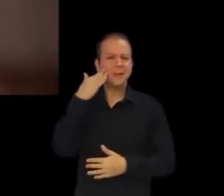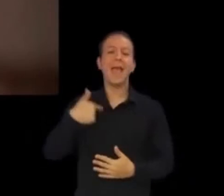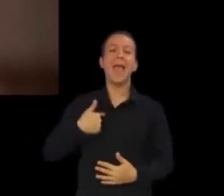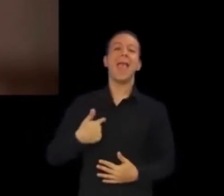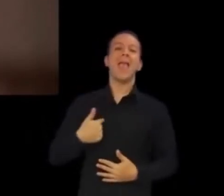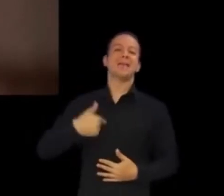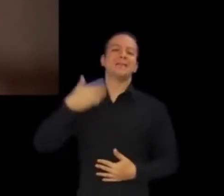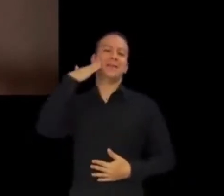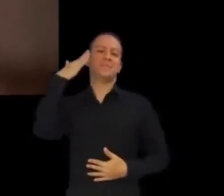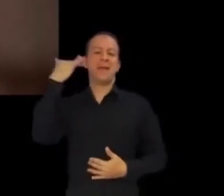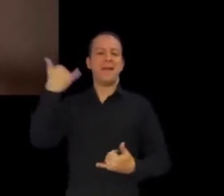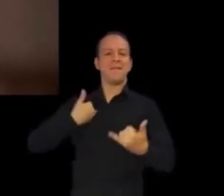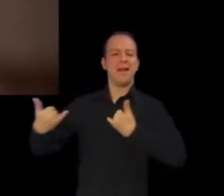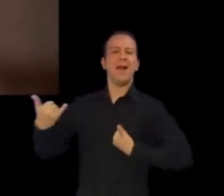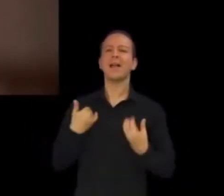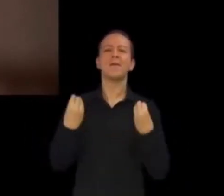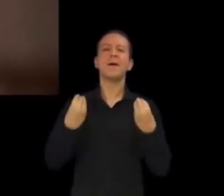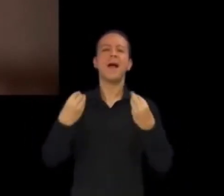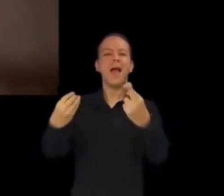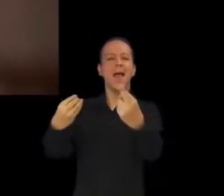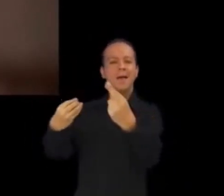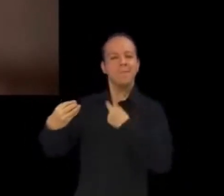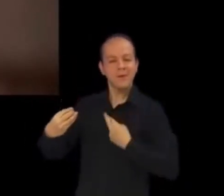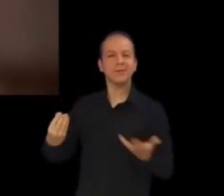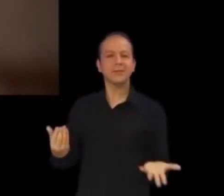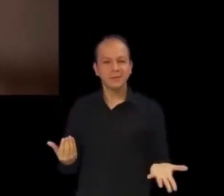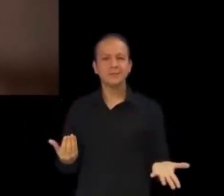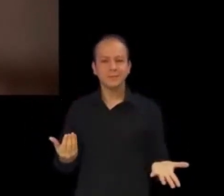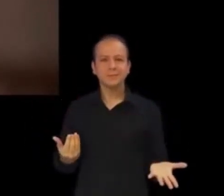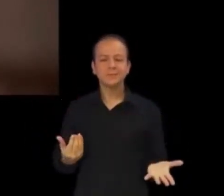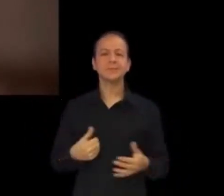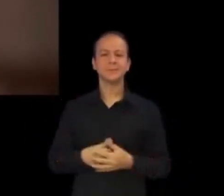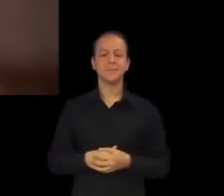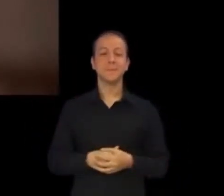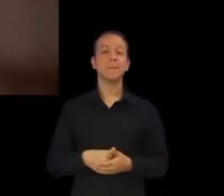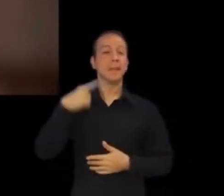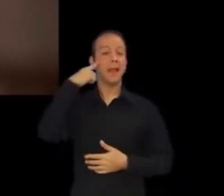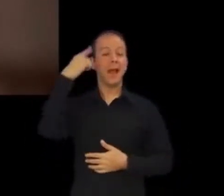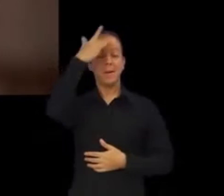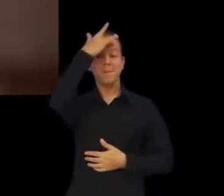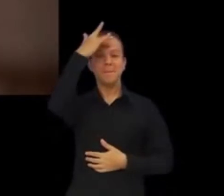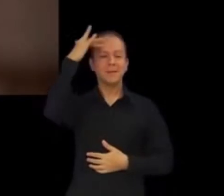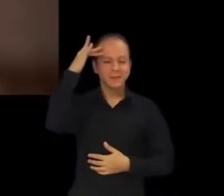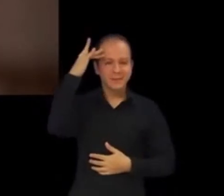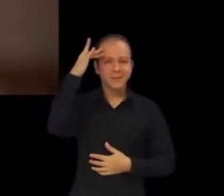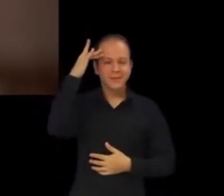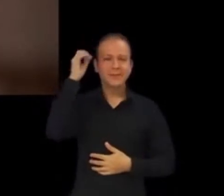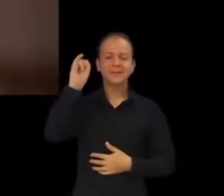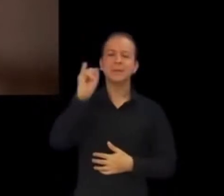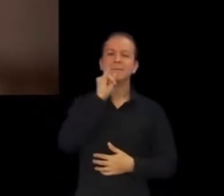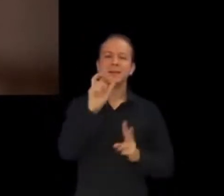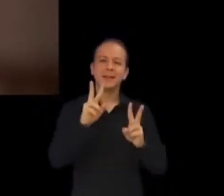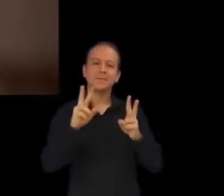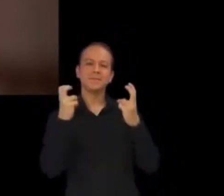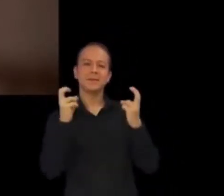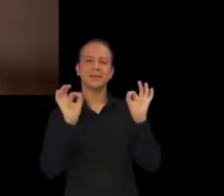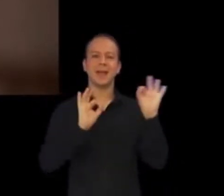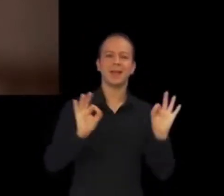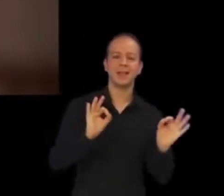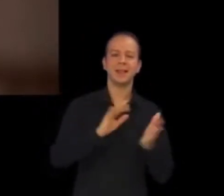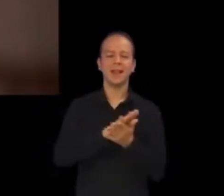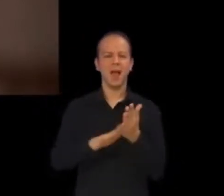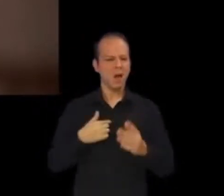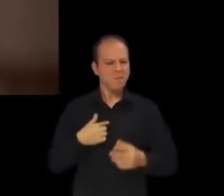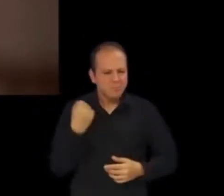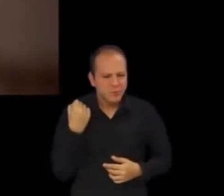eu que quero saber, mano. Agora só eu quero saber. Agora eu quero que você me responda agora. Ela tem pele clara e cabelos castanhos. Então assim, as pessoas não percebem, por